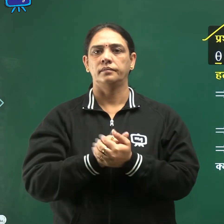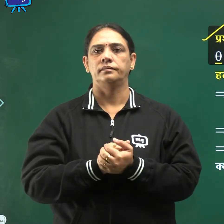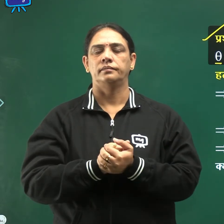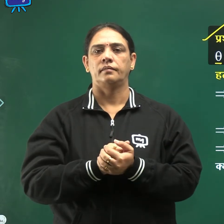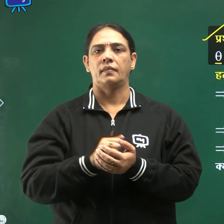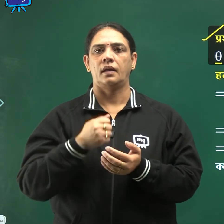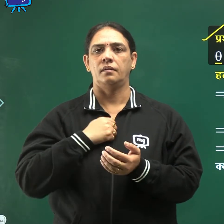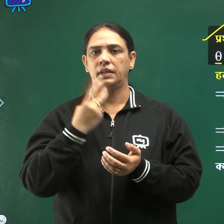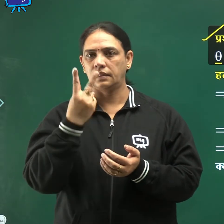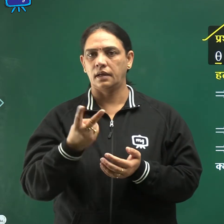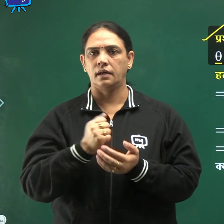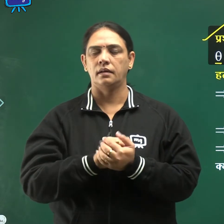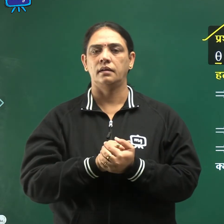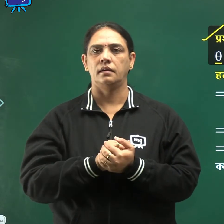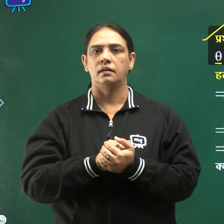हम देखते हैं